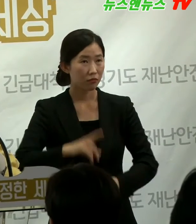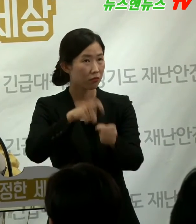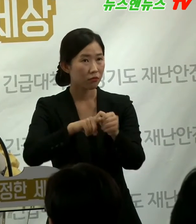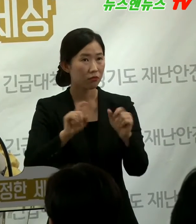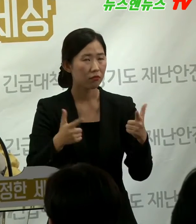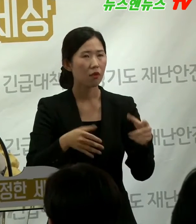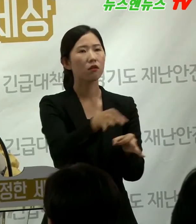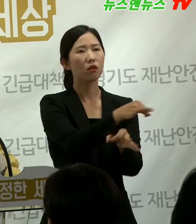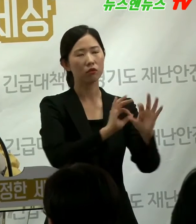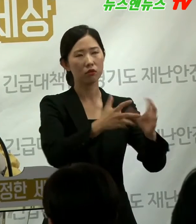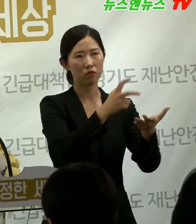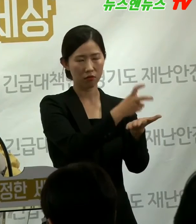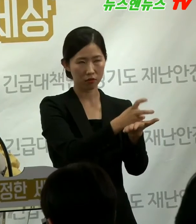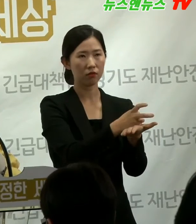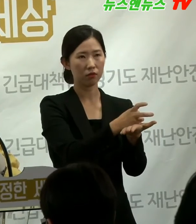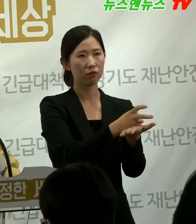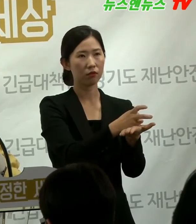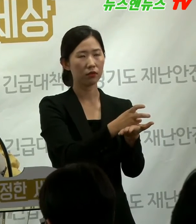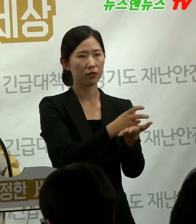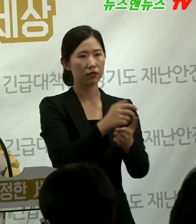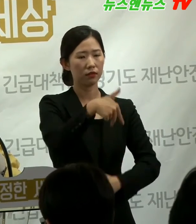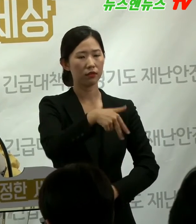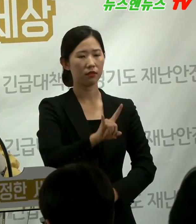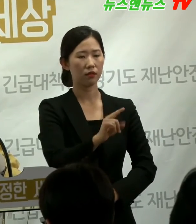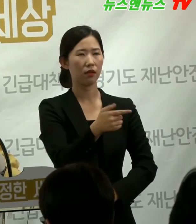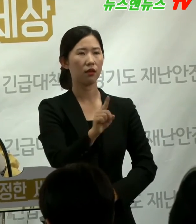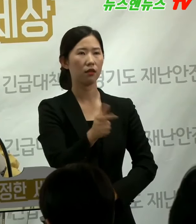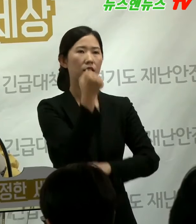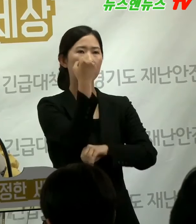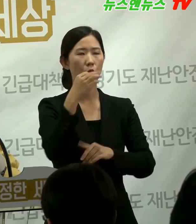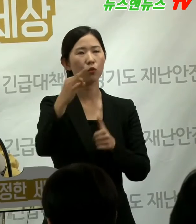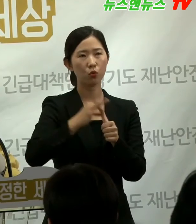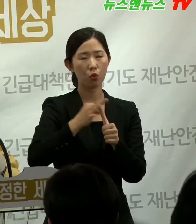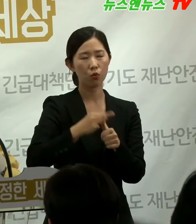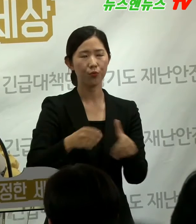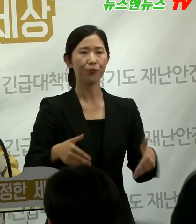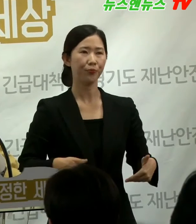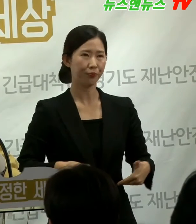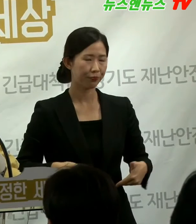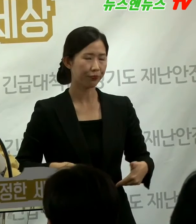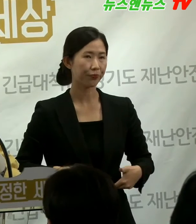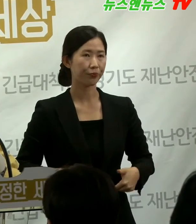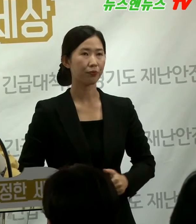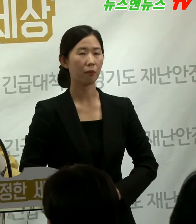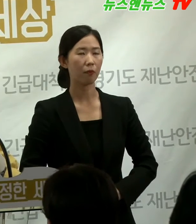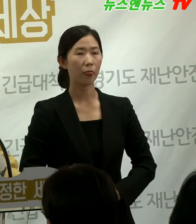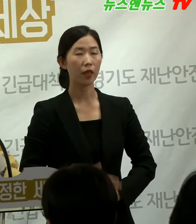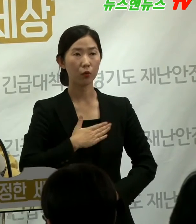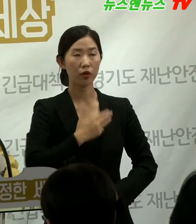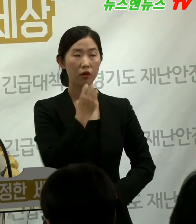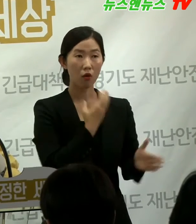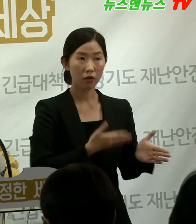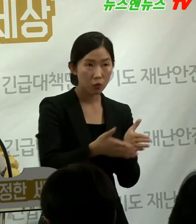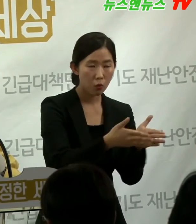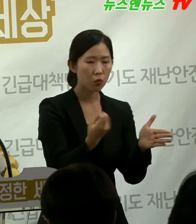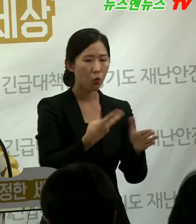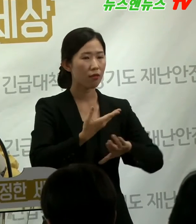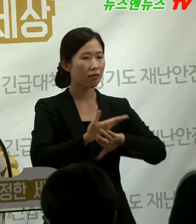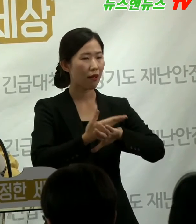경제정책으로 채택하는 것이 옳다고 생각합니다. 우리 경기도나 각 시군들의 재원이